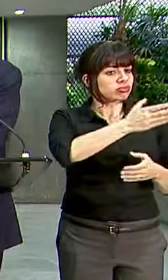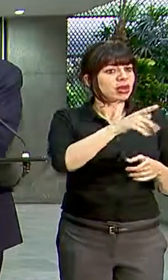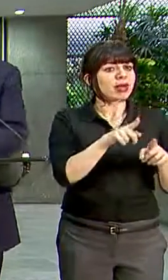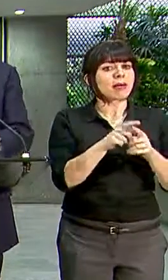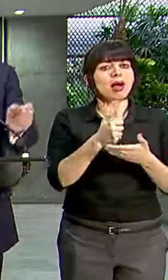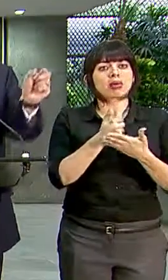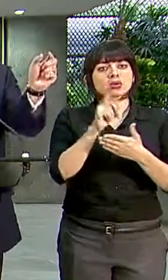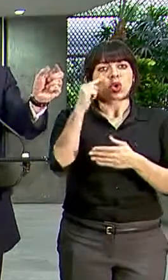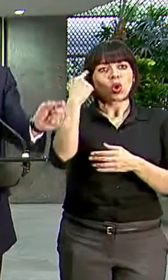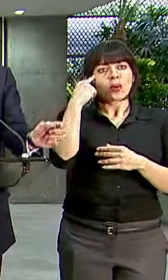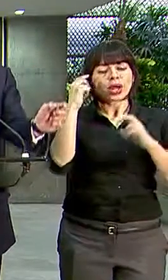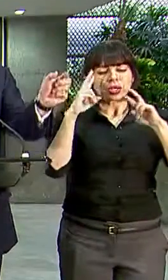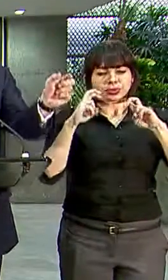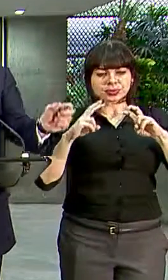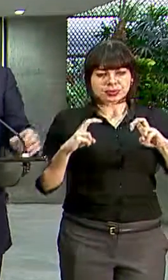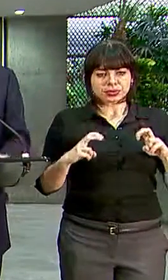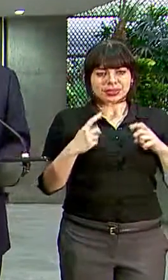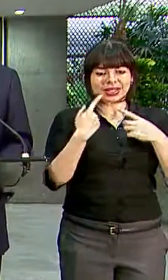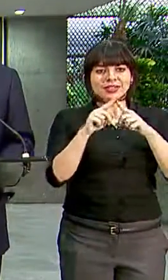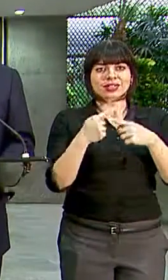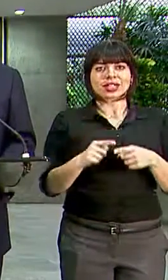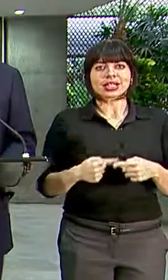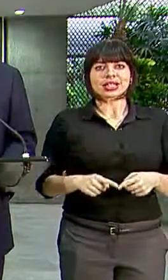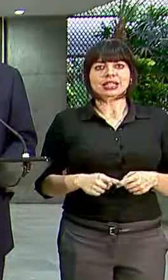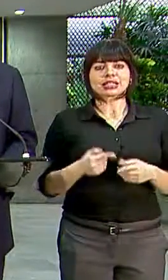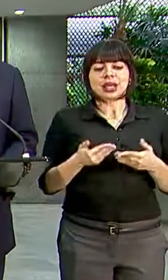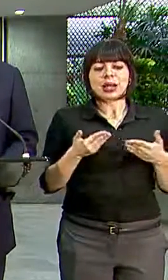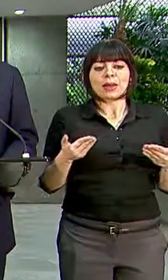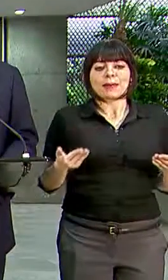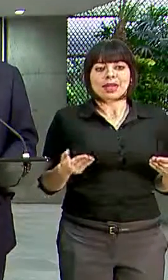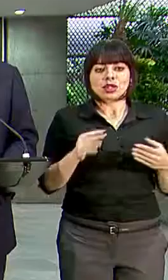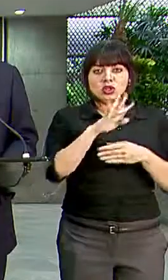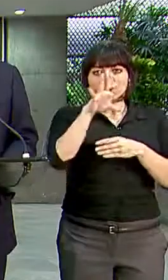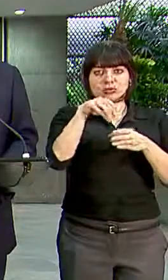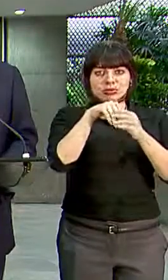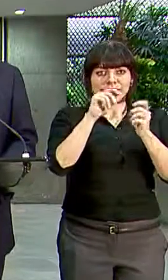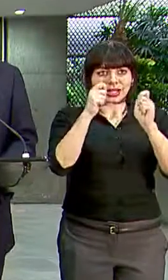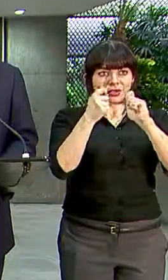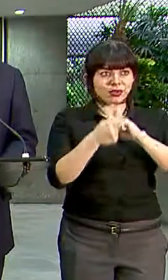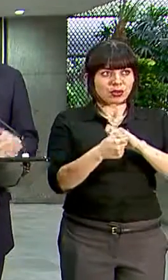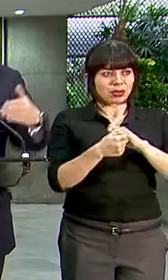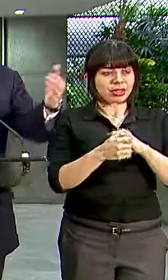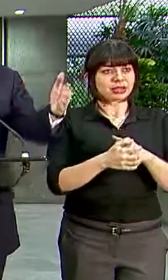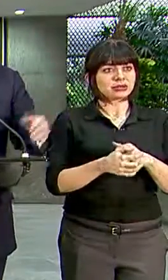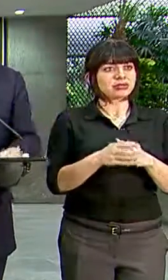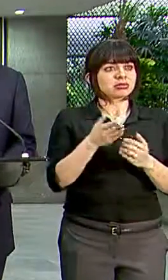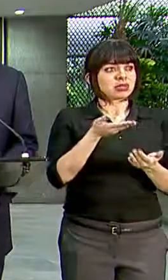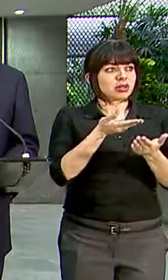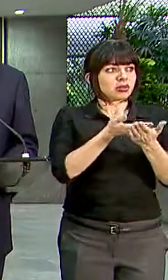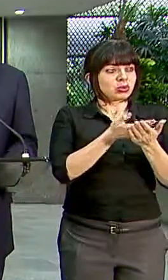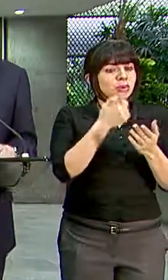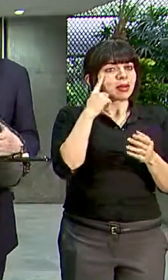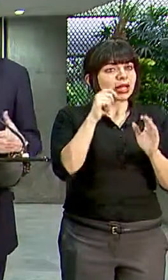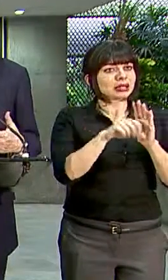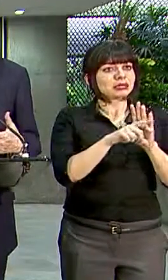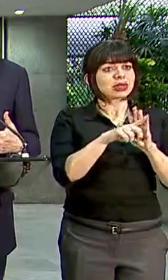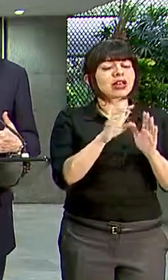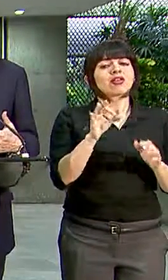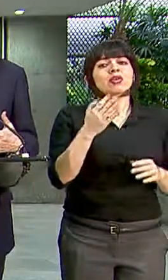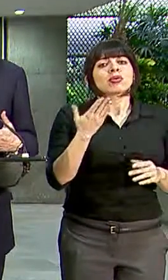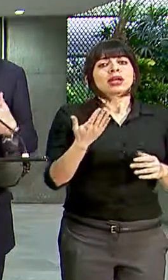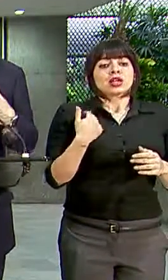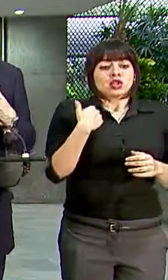ayudarle al gobierno a analizar distintos elementos del conjunto de reformas que ha puesto a consideración de la Asamblea. De tal manera